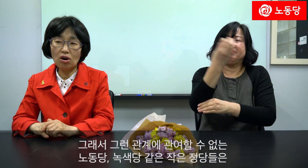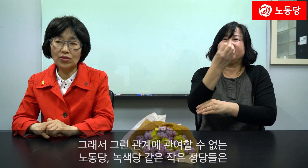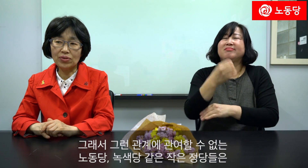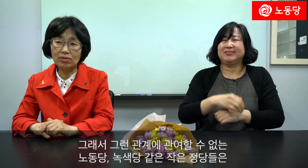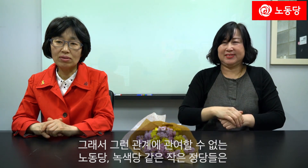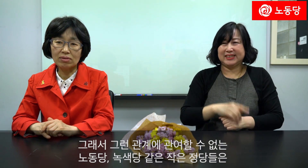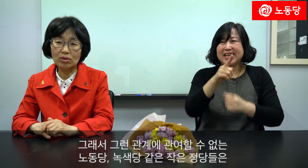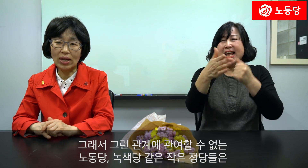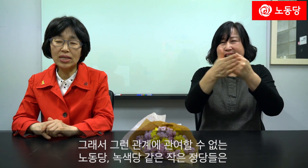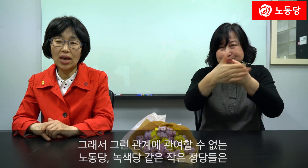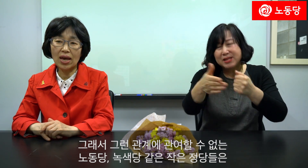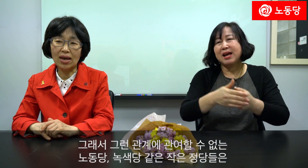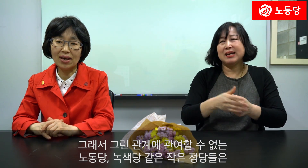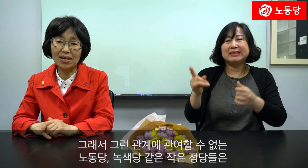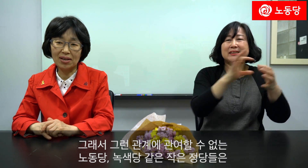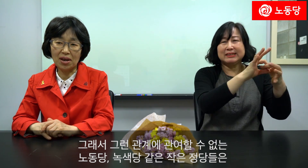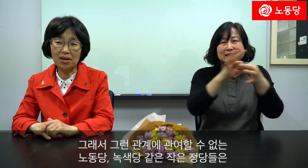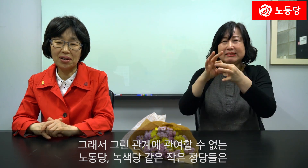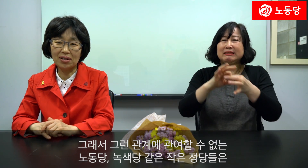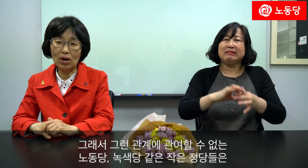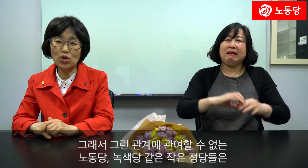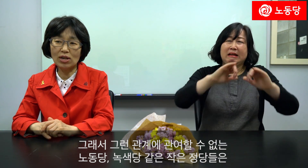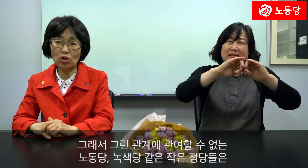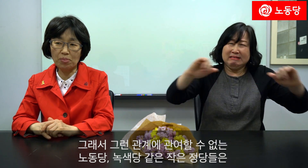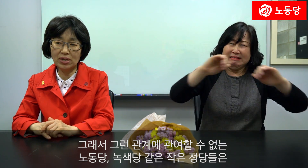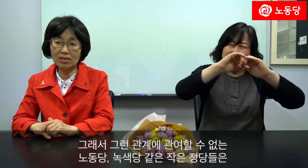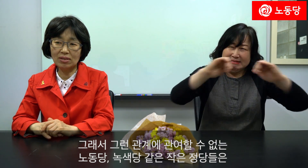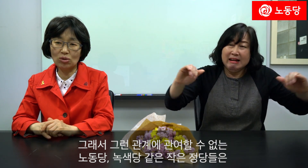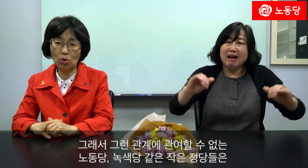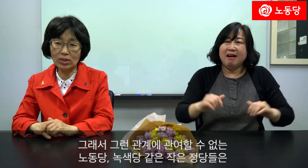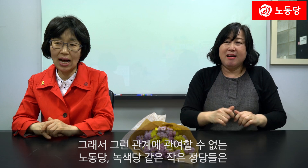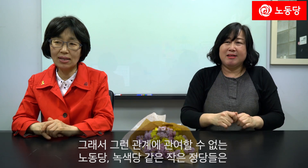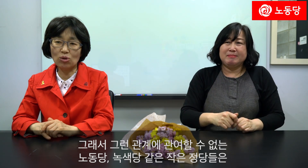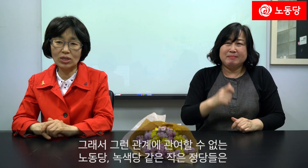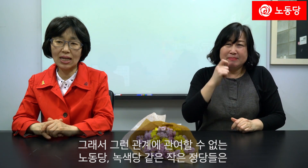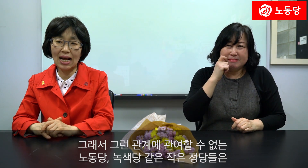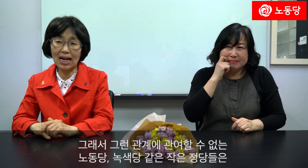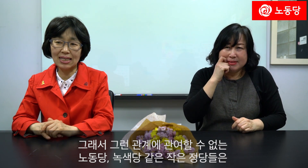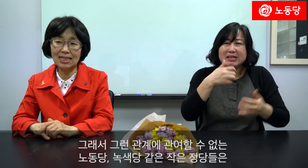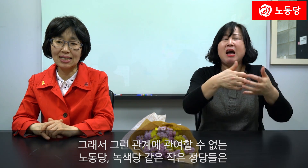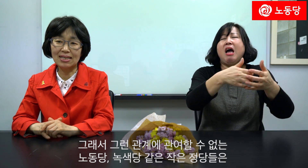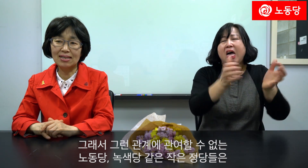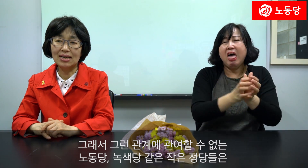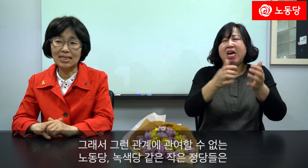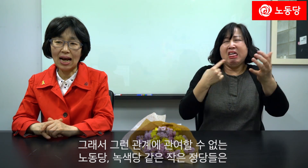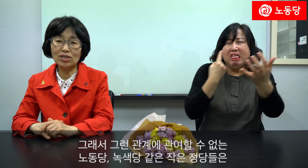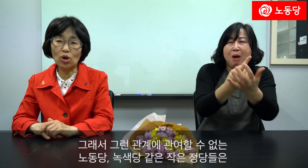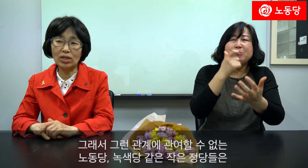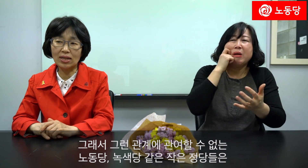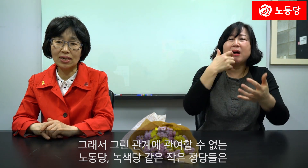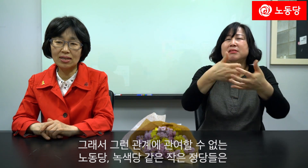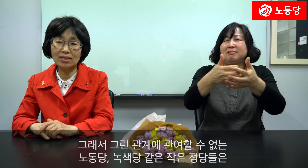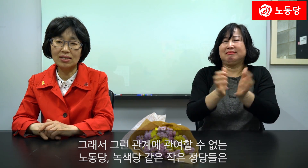그래서 그런 관계에 관여할 수 없는 노동당, 녹색당 같은